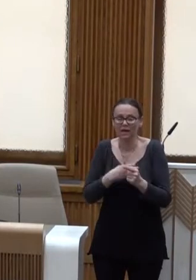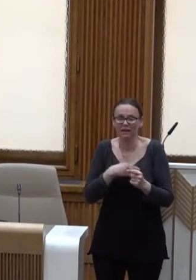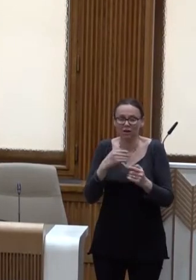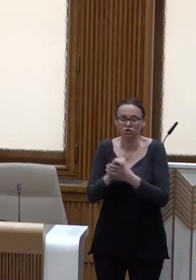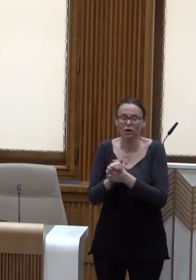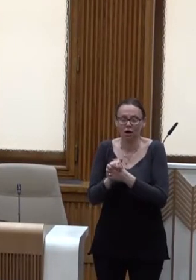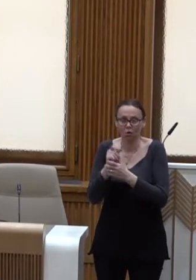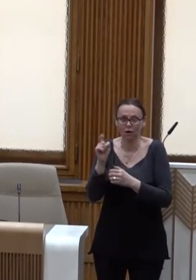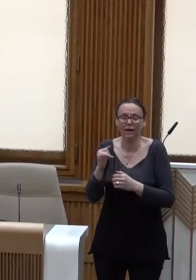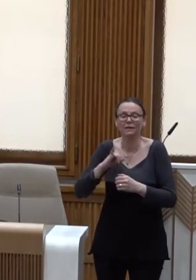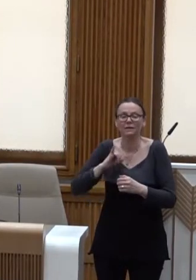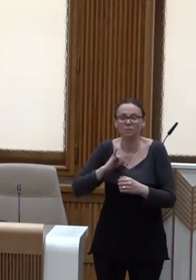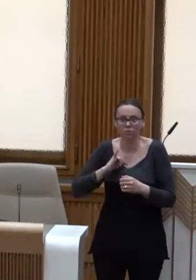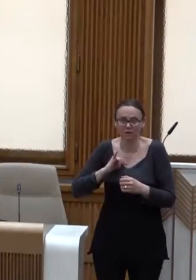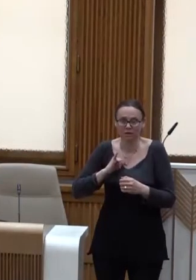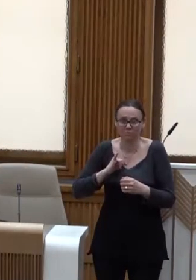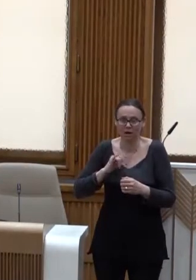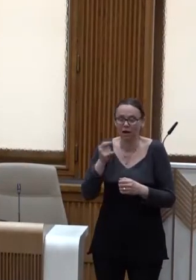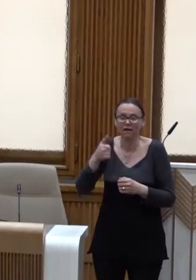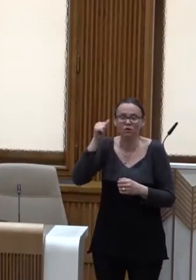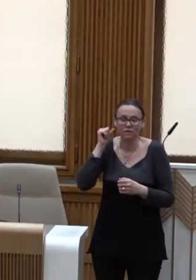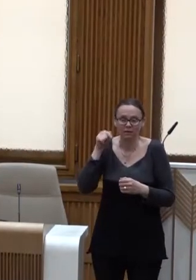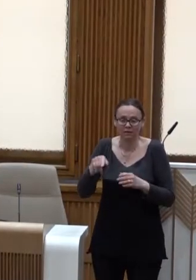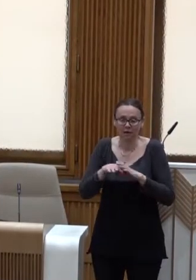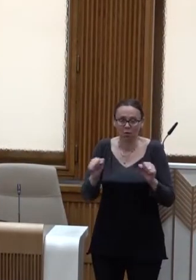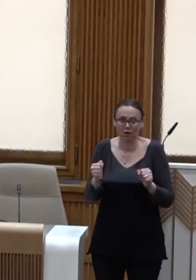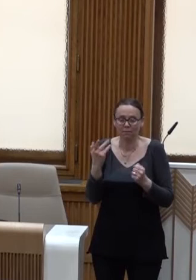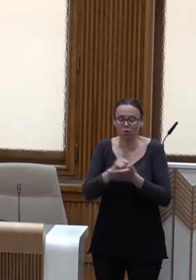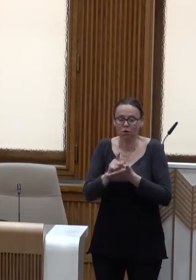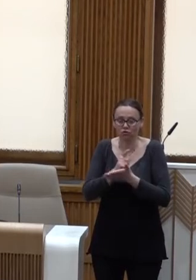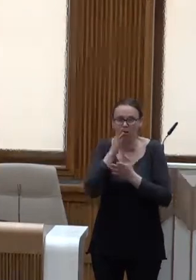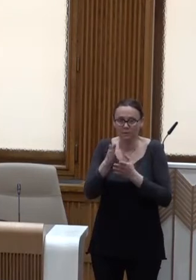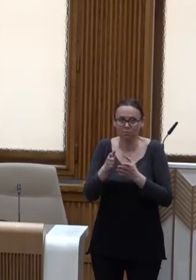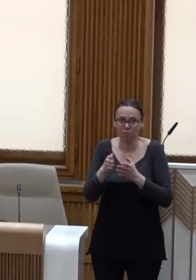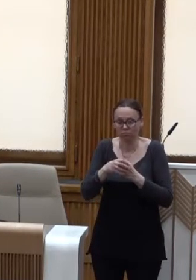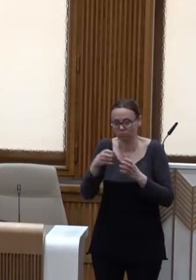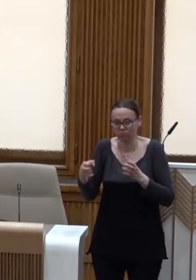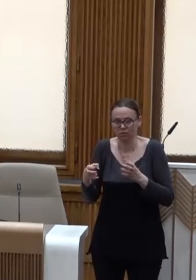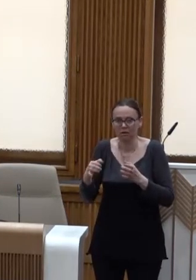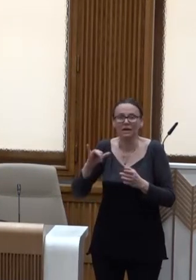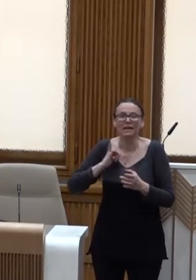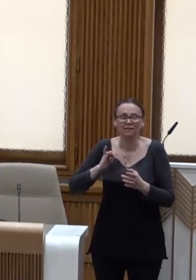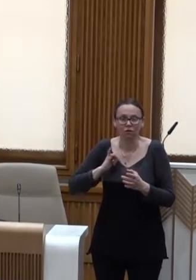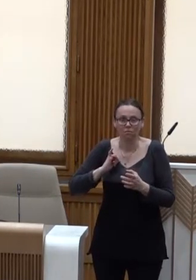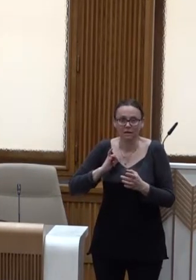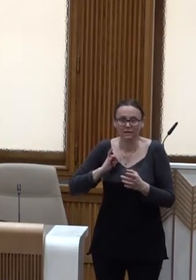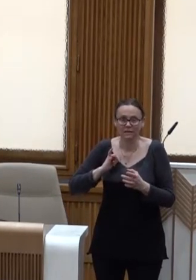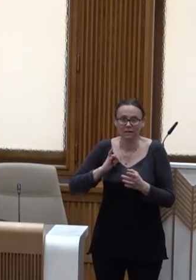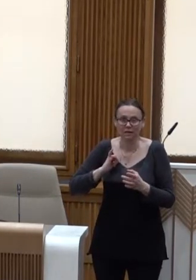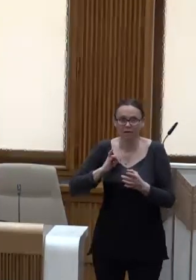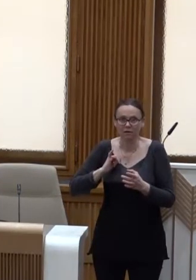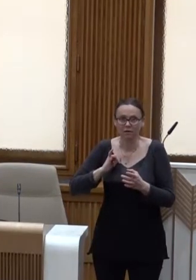in se pozanima, mislim, kaj je ozadje tega ukrepa, koliko časa bo trajal. očitno informacije